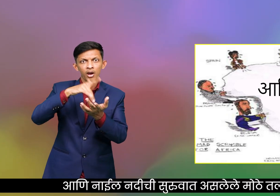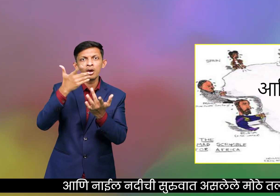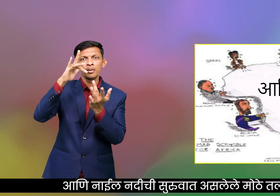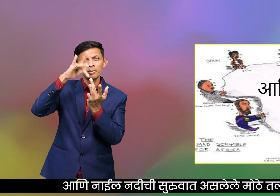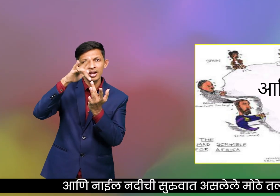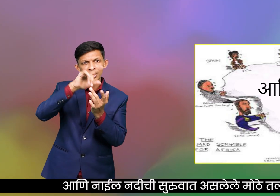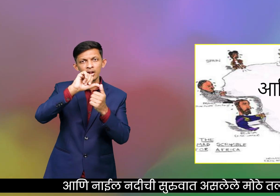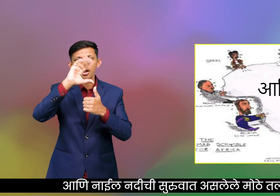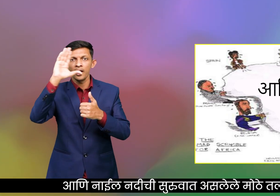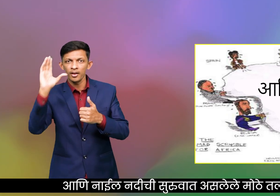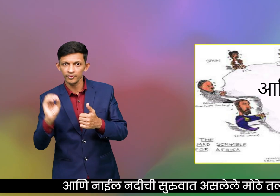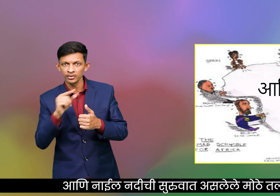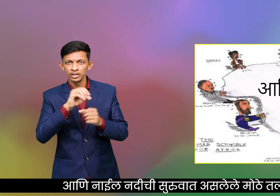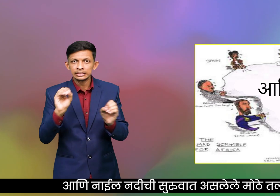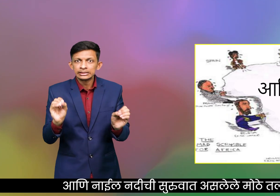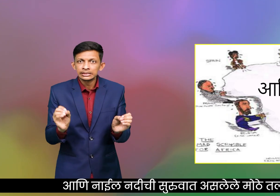तलाव सापडले.